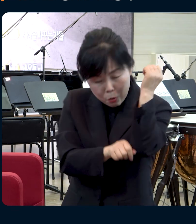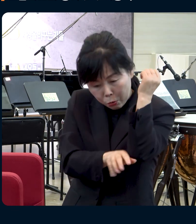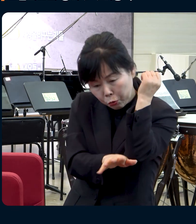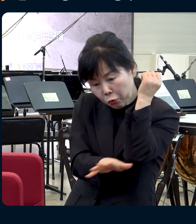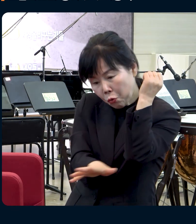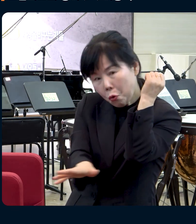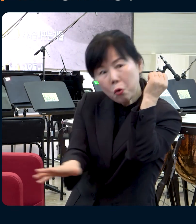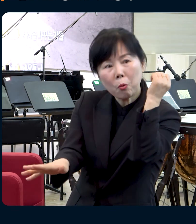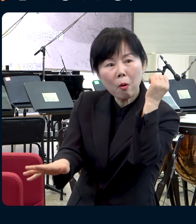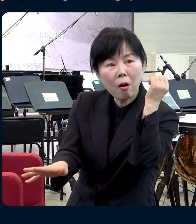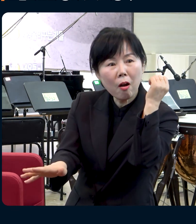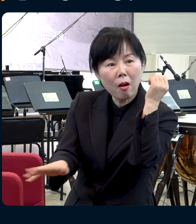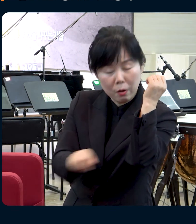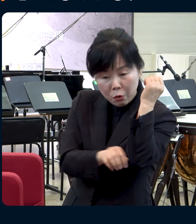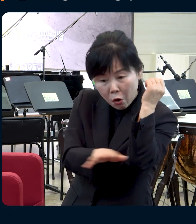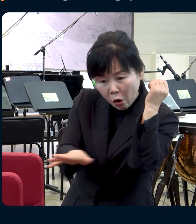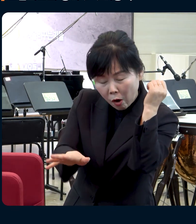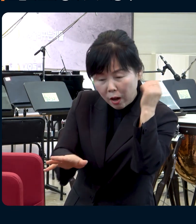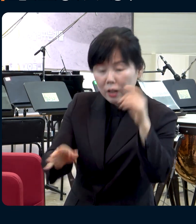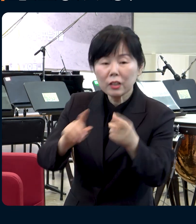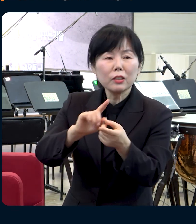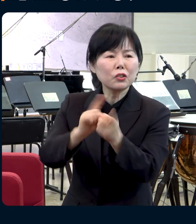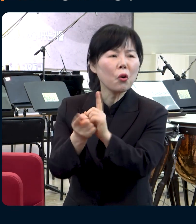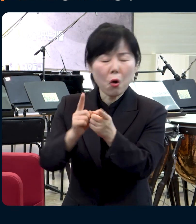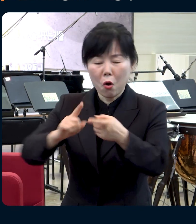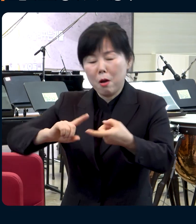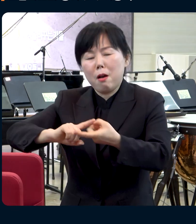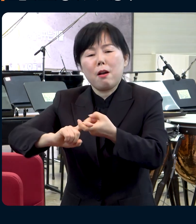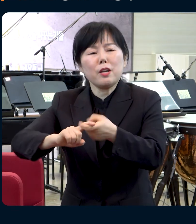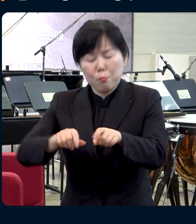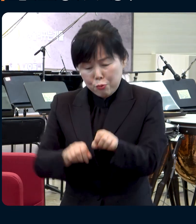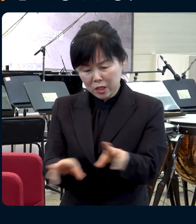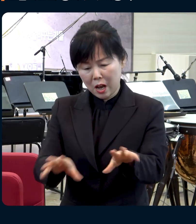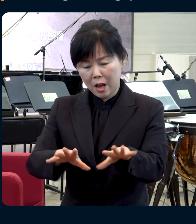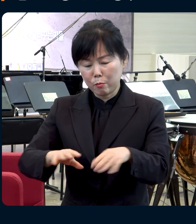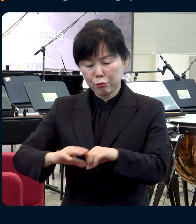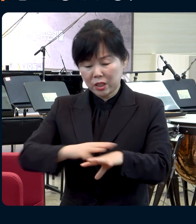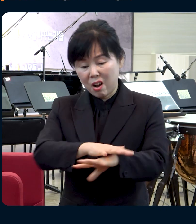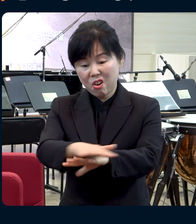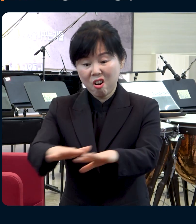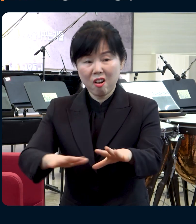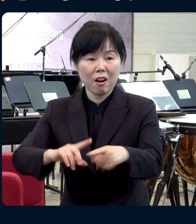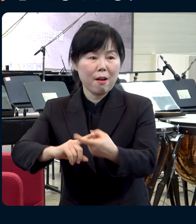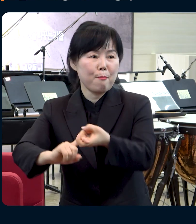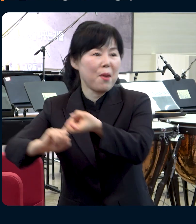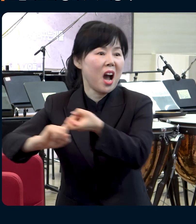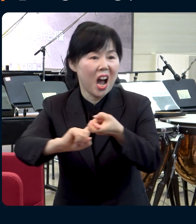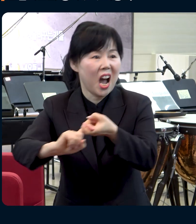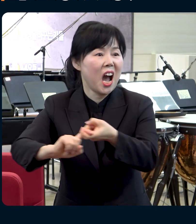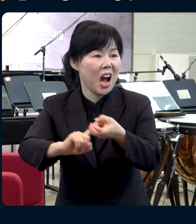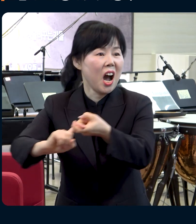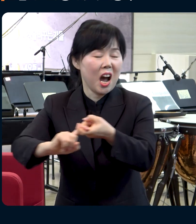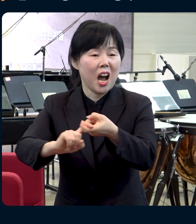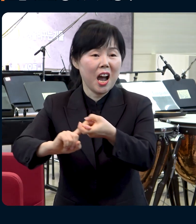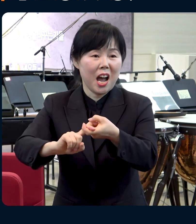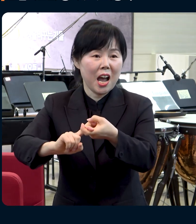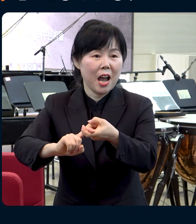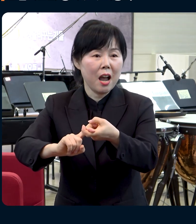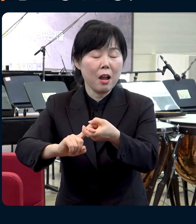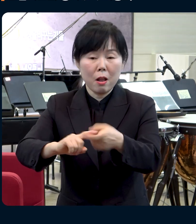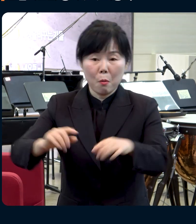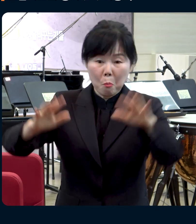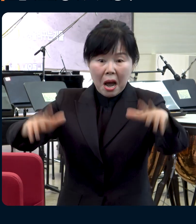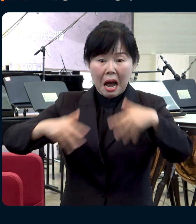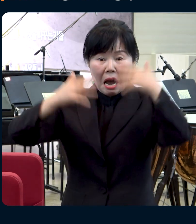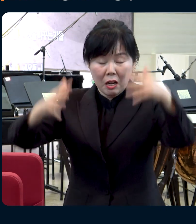이 거인 나무들을 서로 붙잡아 주는 거예요. 서로 붙잡아 주니까 바람이 불면 어떻게 합니까? 서로 붙잡아 주니까 어떻게 되는 거예요? 서로 견딜 수가